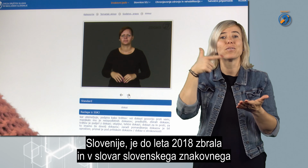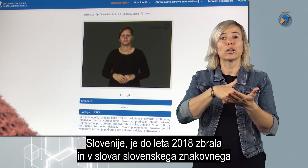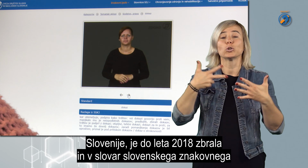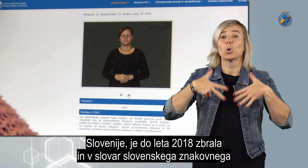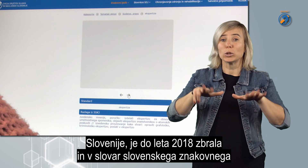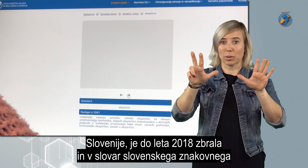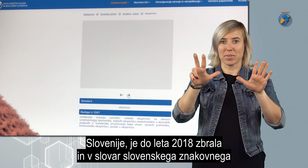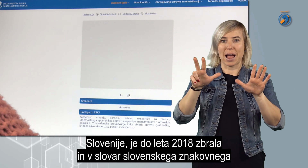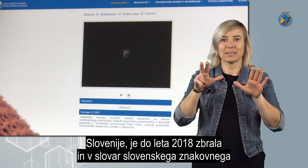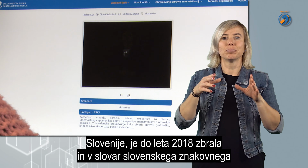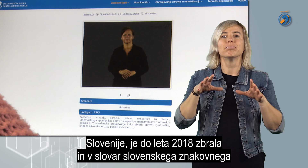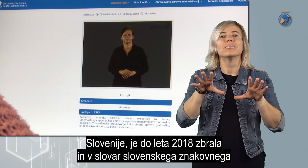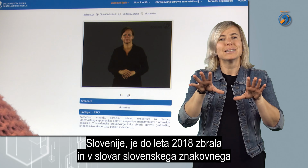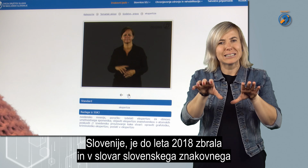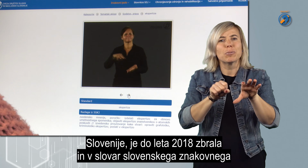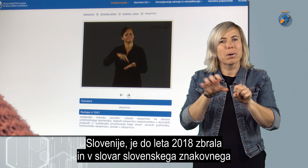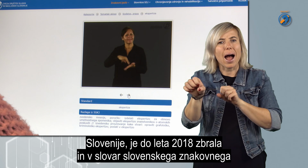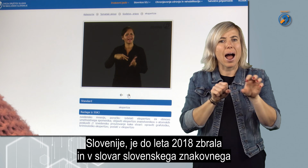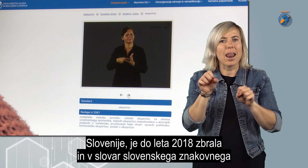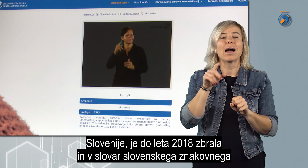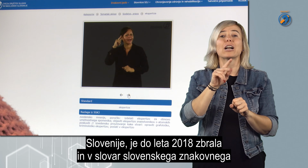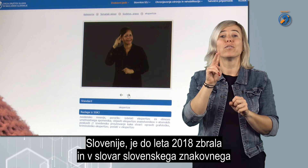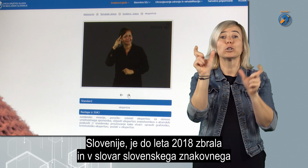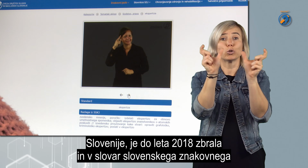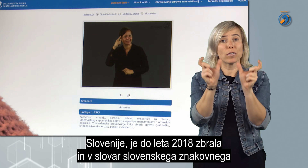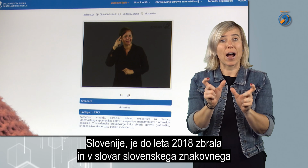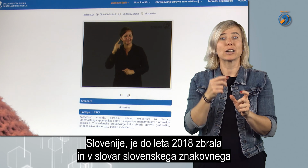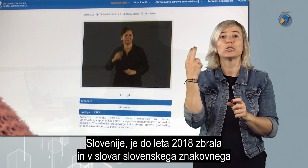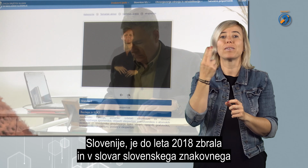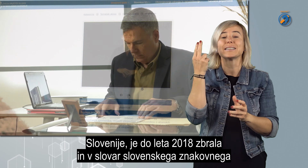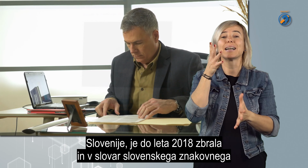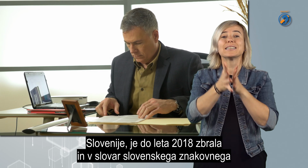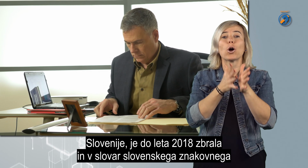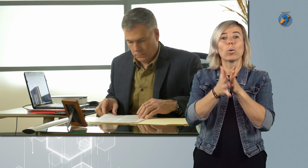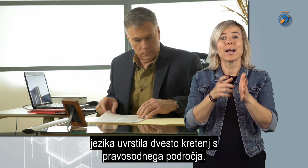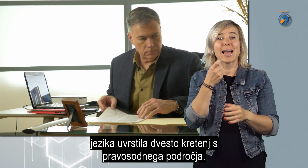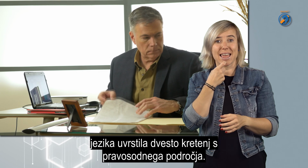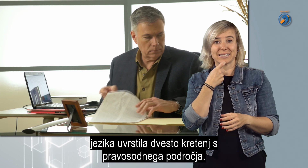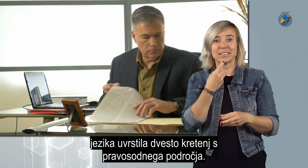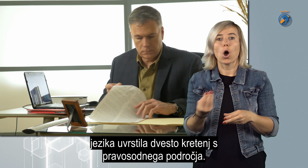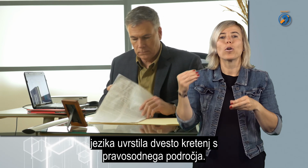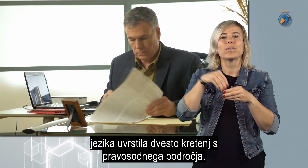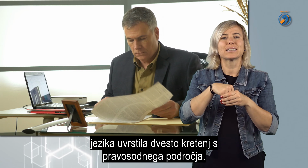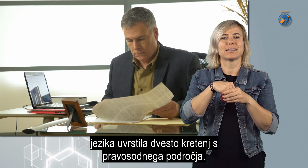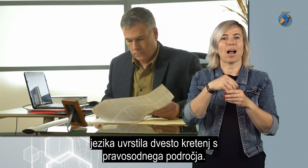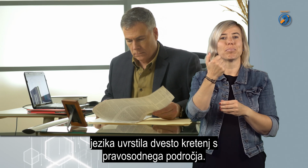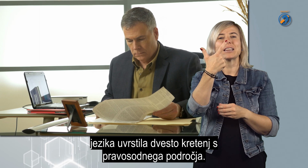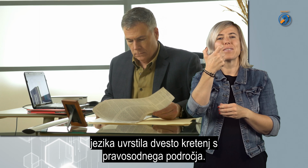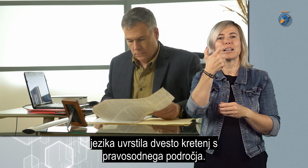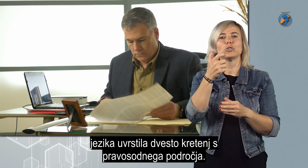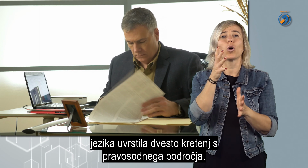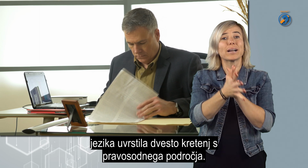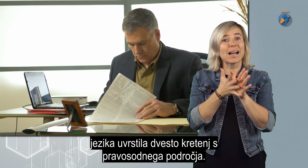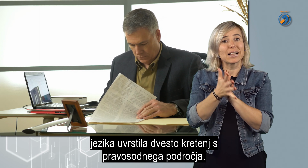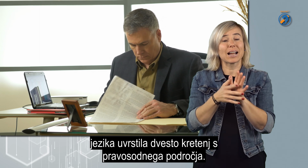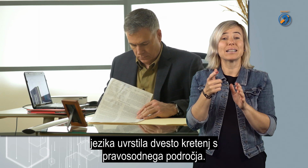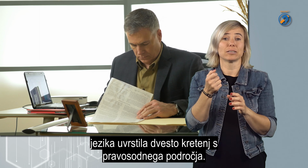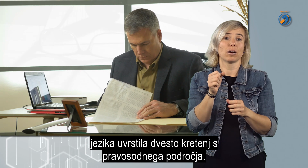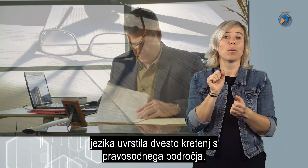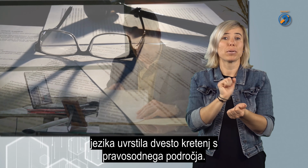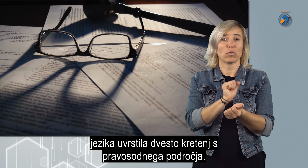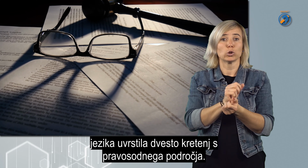je do leta 2018 zbrala in uslovar slovenskega znakovnega jezika uvrstila 200 kreten z pravosodnega